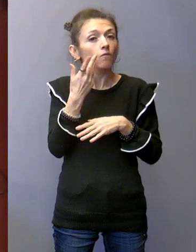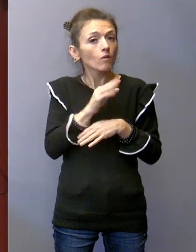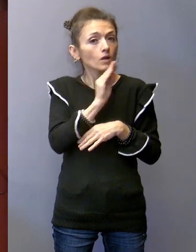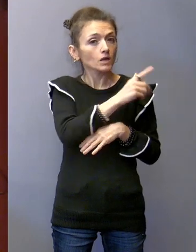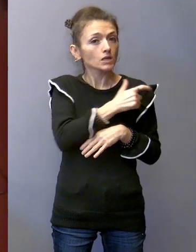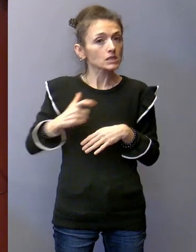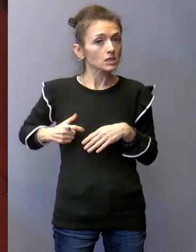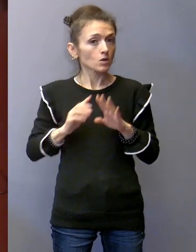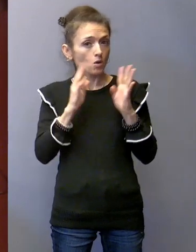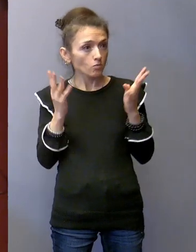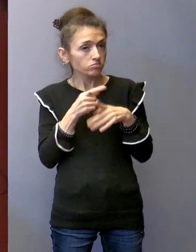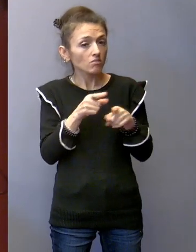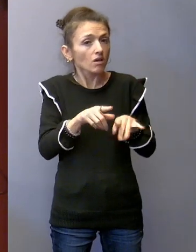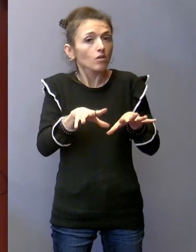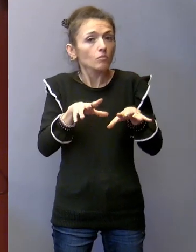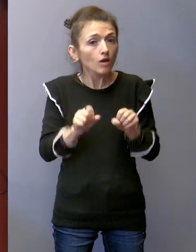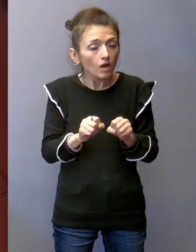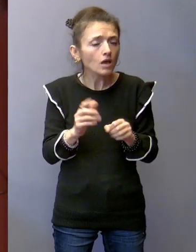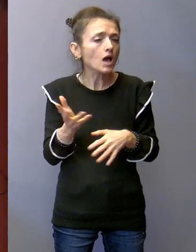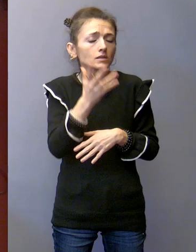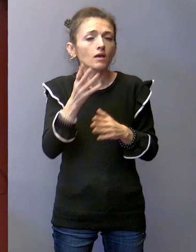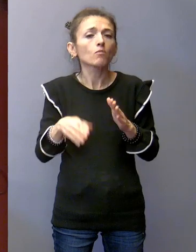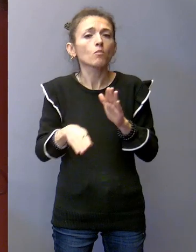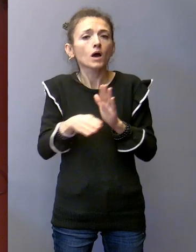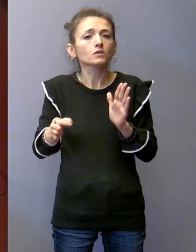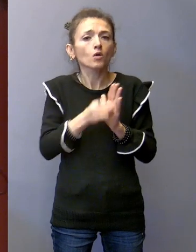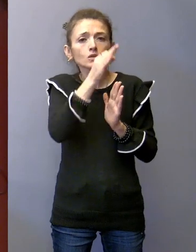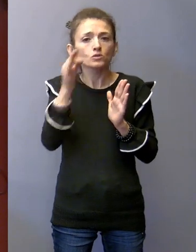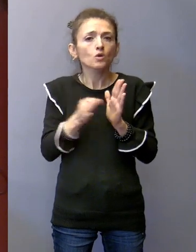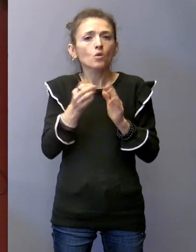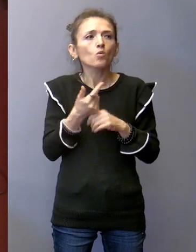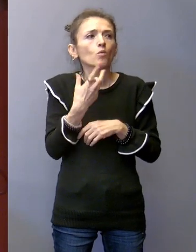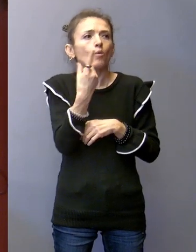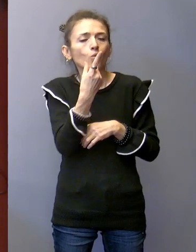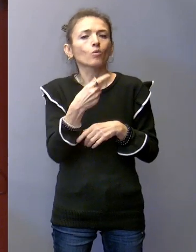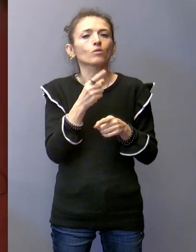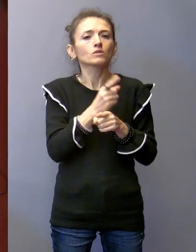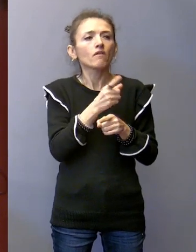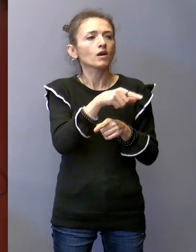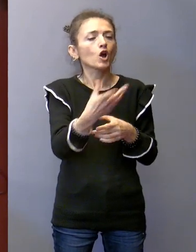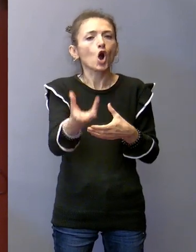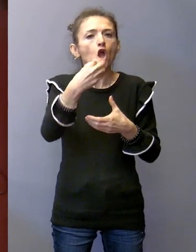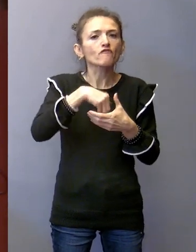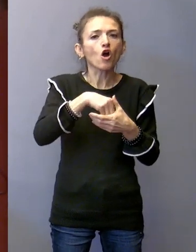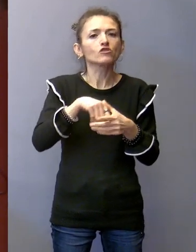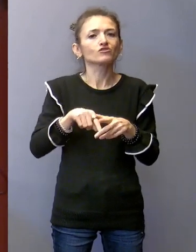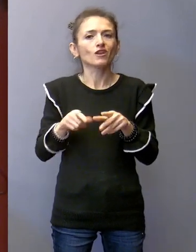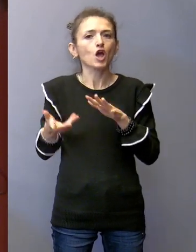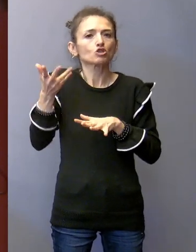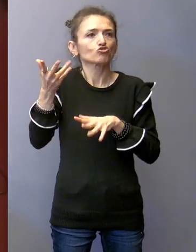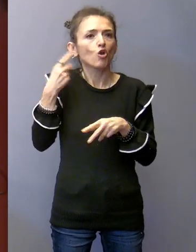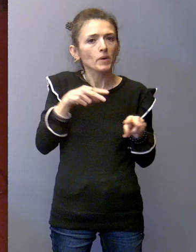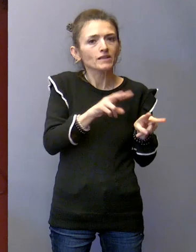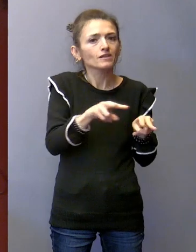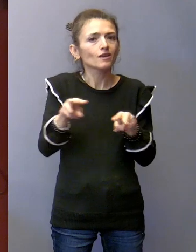Sindaco la Giunta tanto per partire dall'oggi numero uno a diciamo coinvolgere nella Soprintendenza nel Per